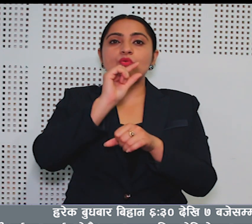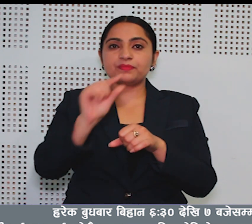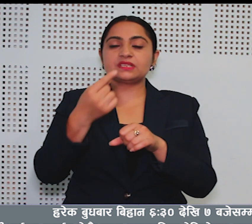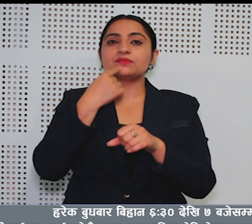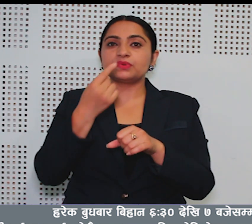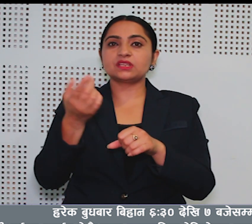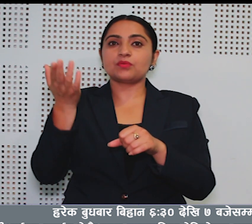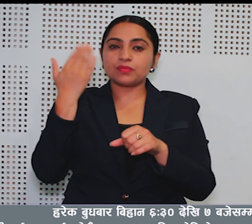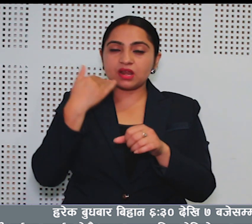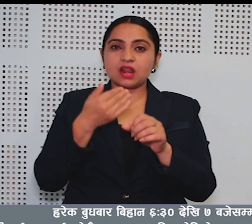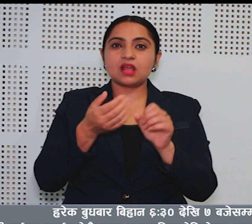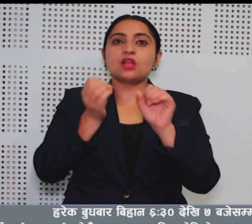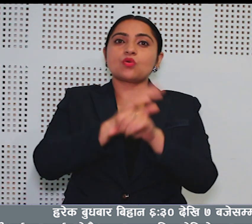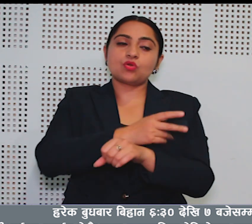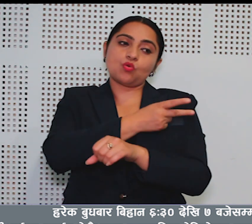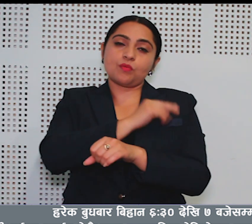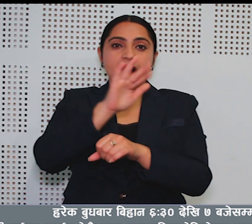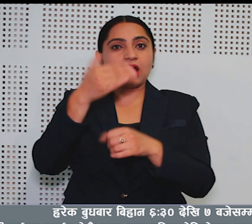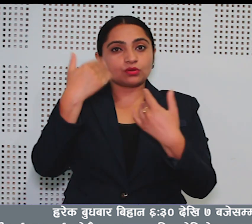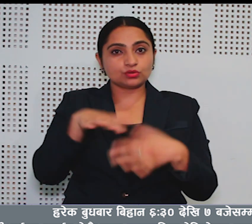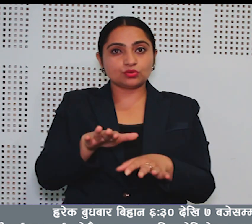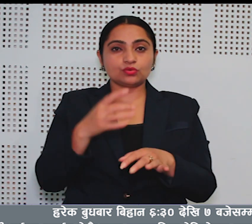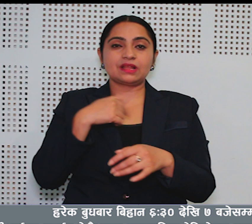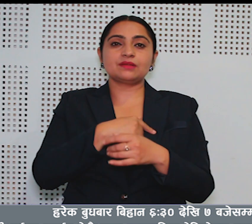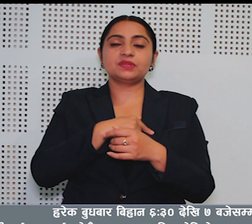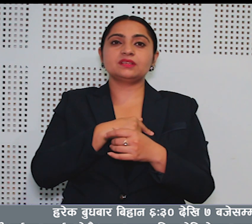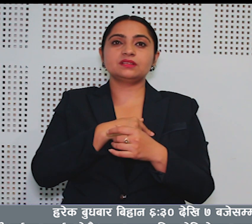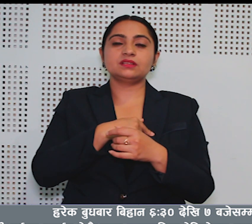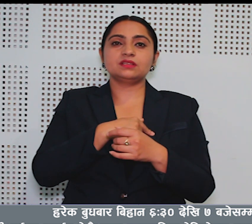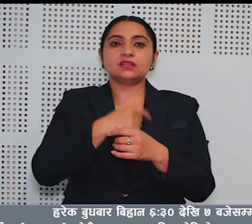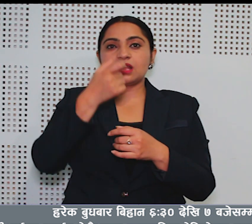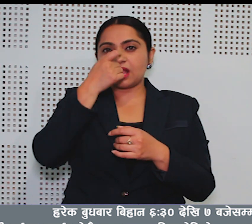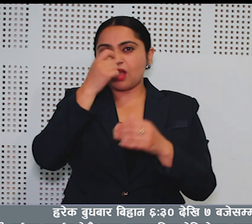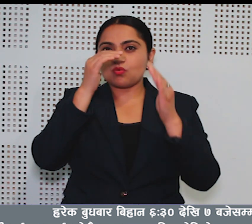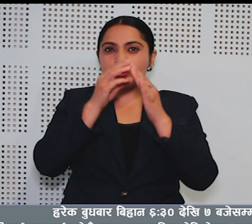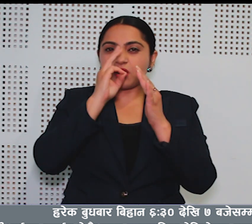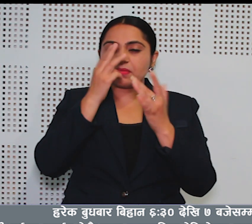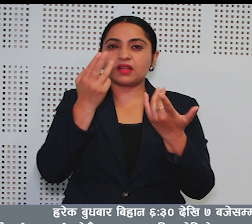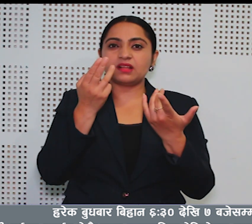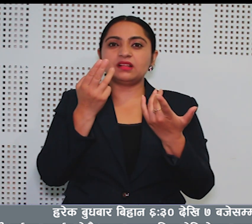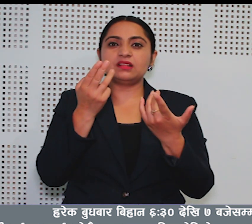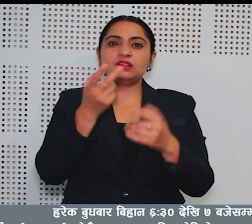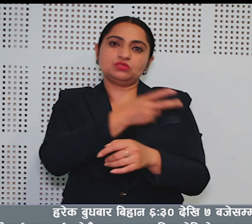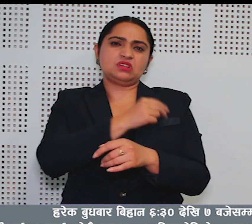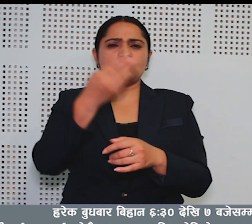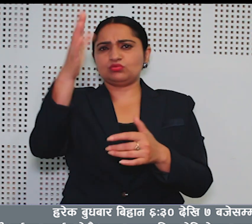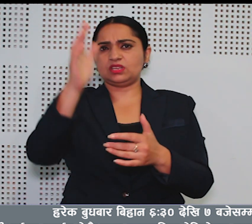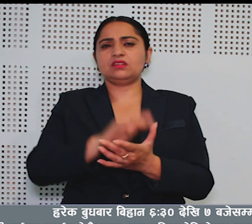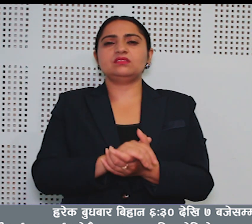हामी पहिला कोरोनाको सुईहरू आएको थियो अनि हामी त्यो यहाँ गाउँघरमा भरम मरु अब सुई लगाउनु हुँदैन, त्यो कोरोनाको